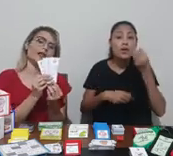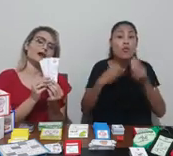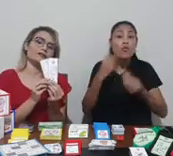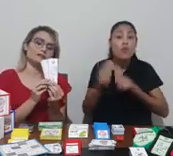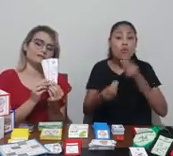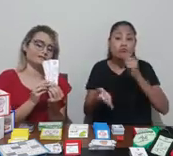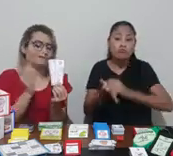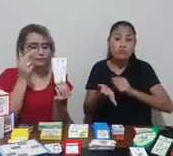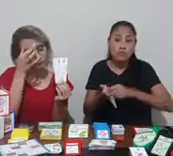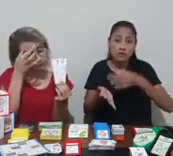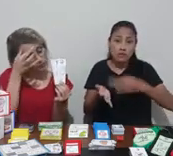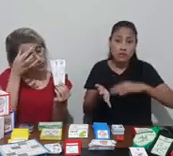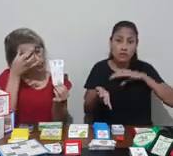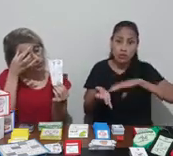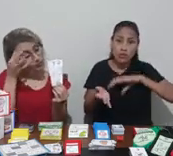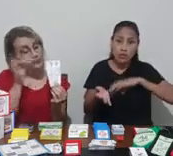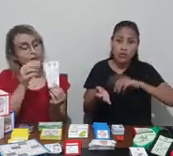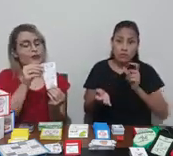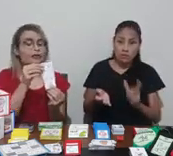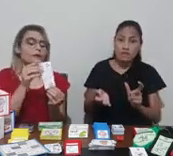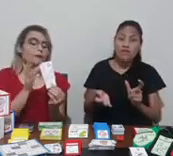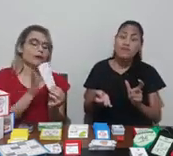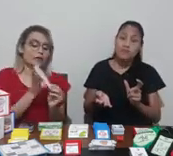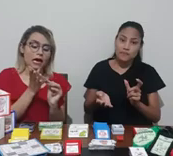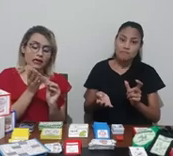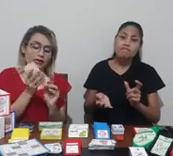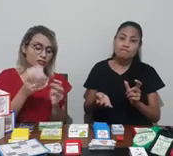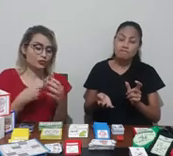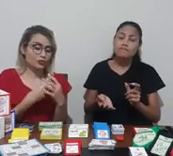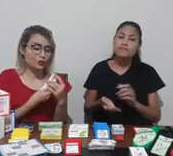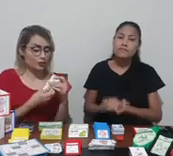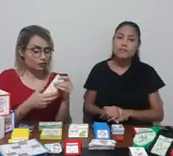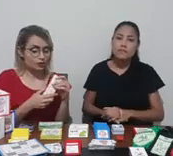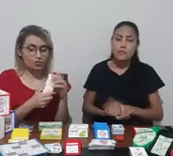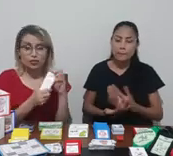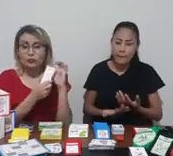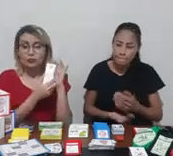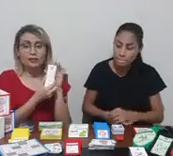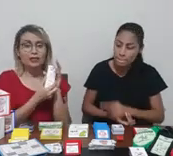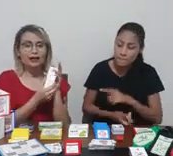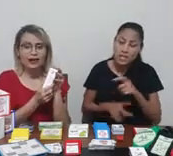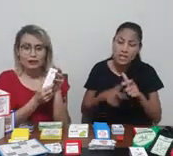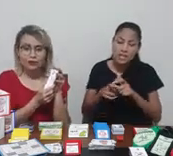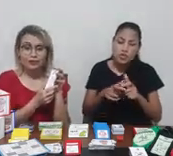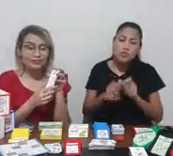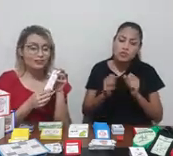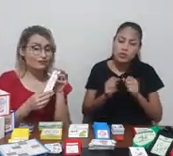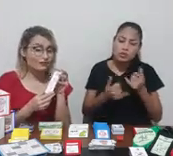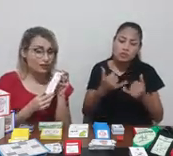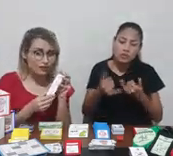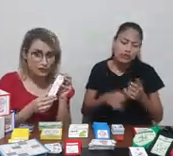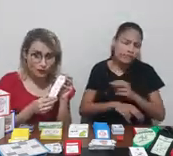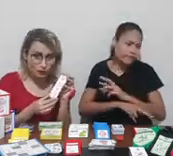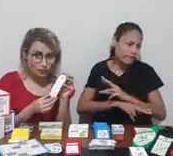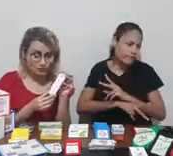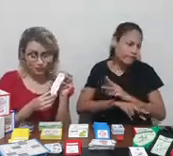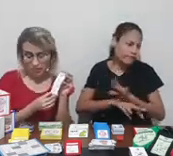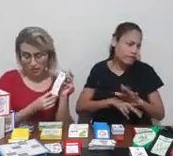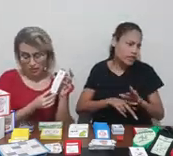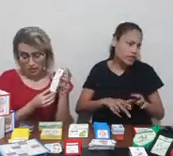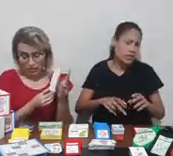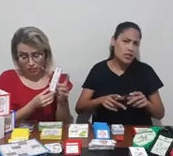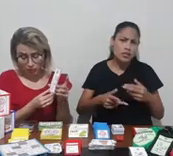essa palavra, certo? Bem, aí esse jogo aqui, a gente pode brincar com ele de várias